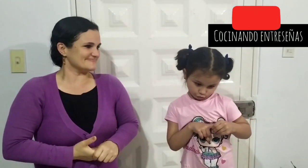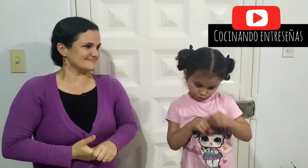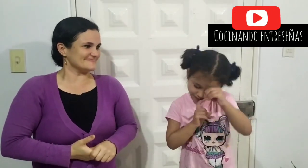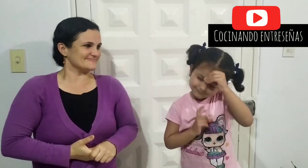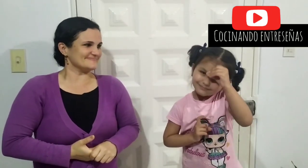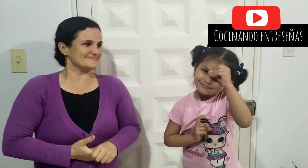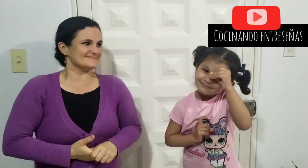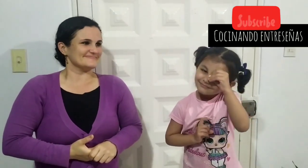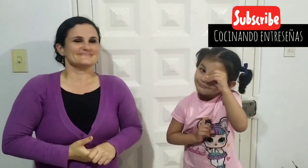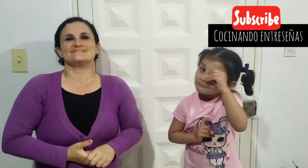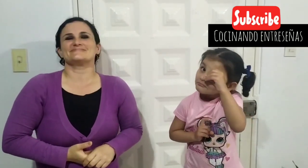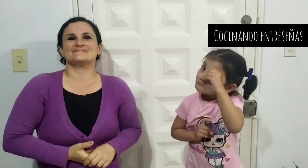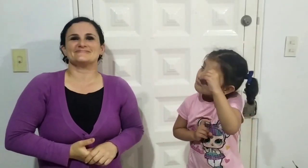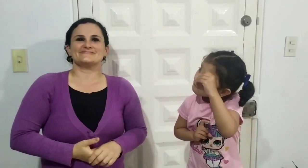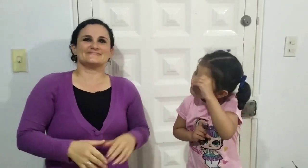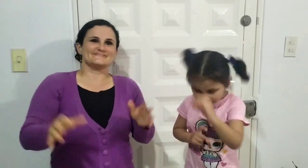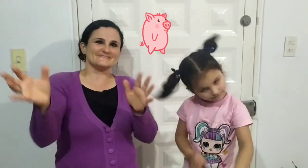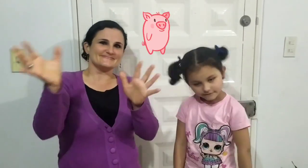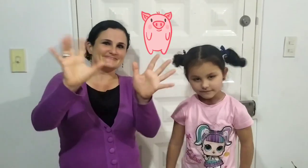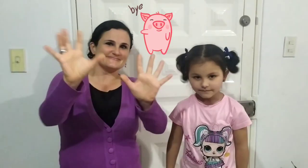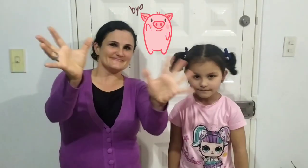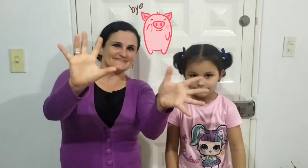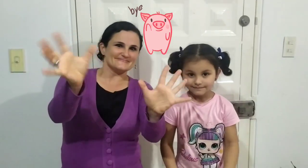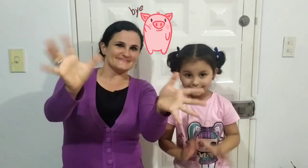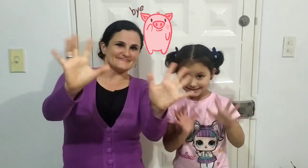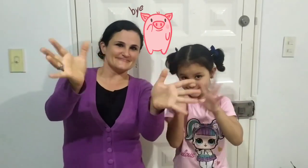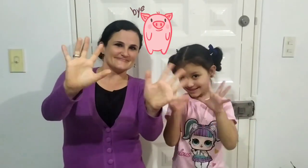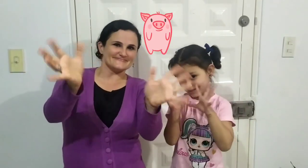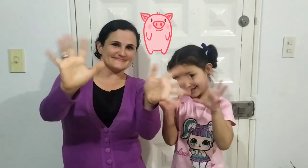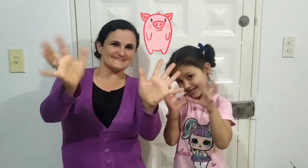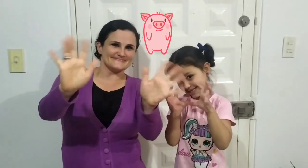dale like. Adiós, suscríbete y dale like. Chao.